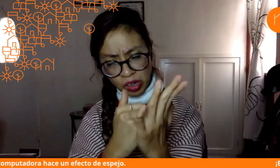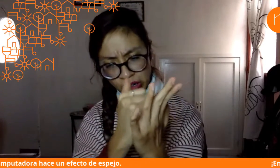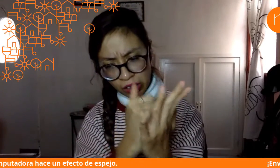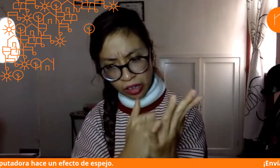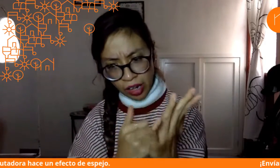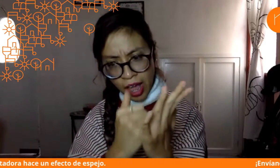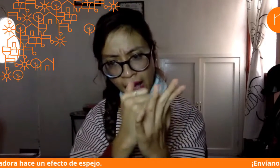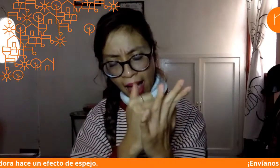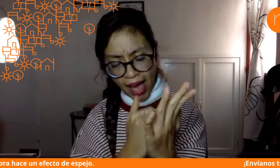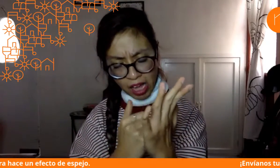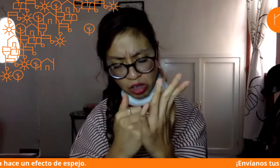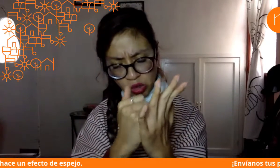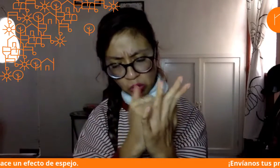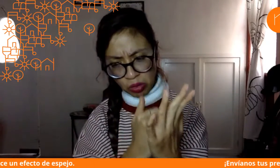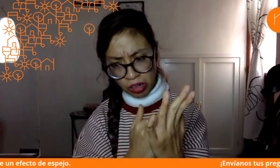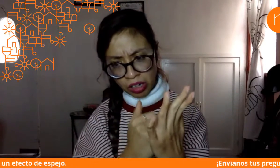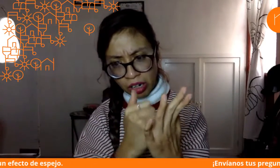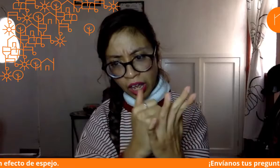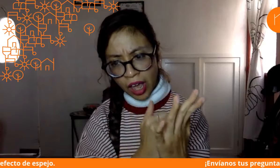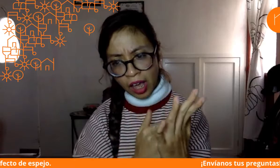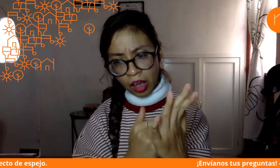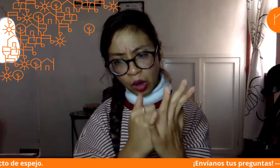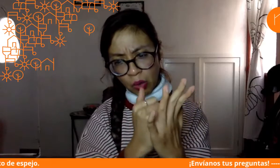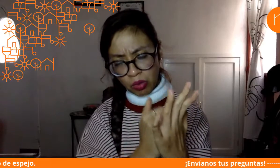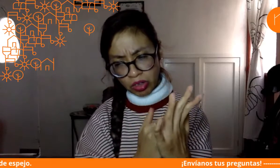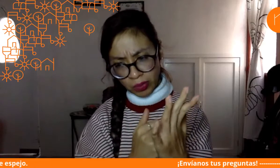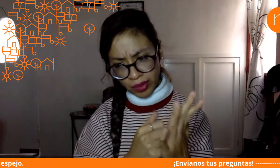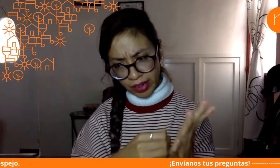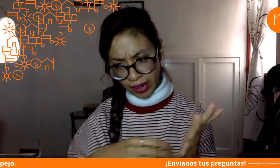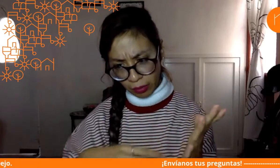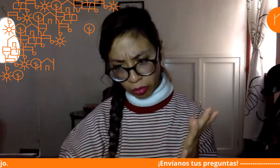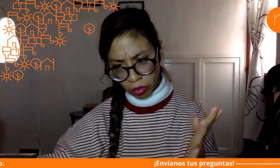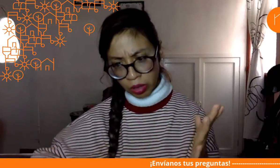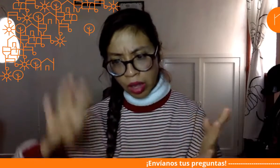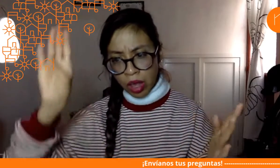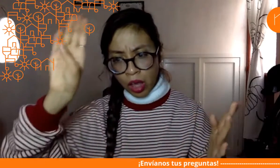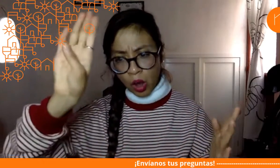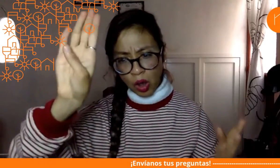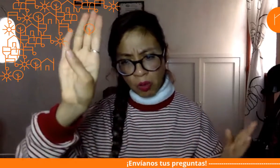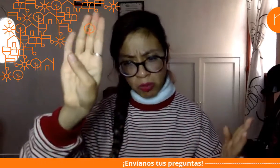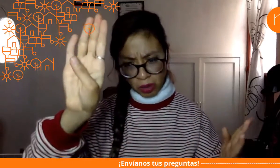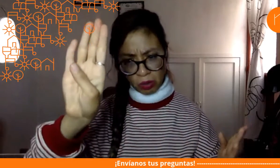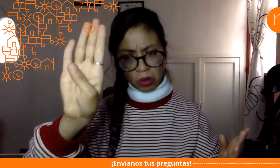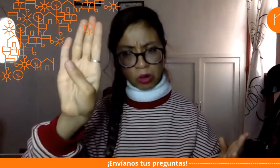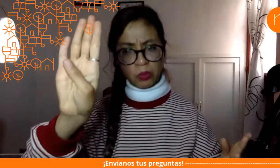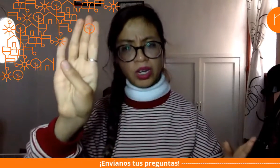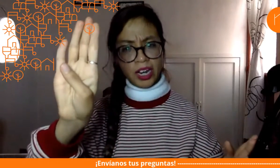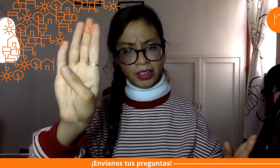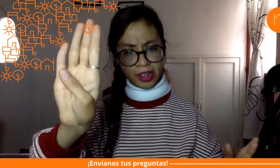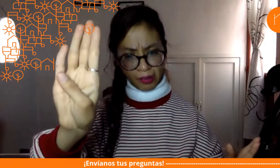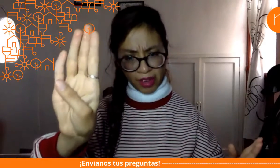Azul. Azul. Como si pintara. Configuro mi letra B